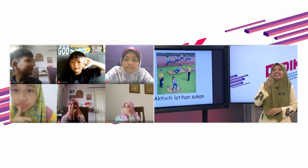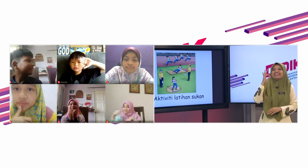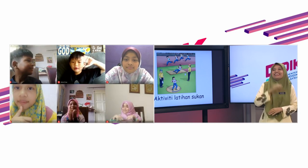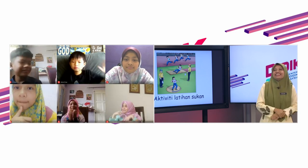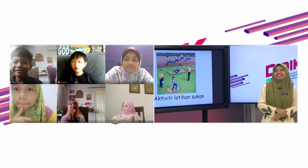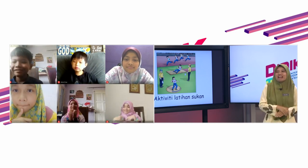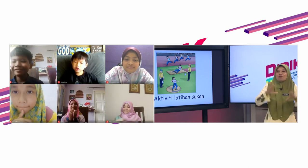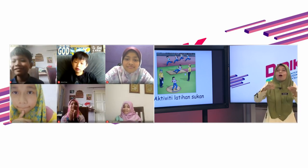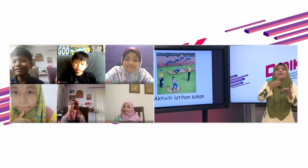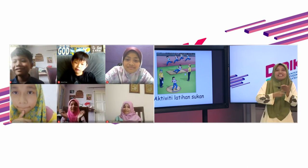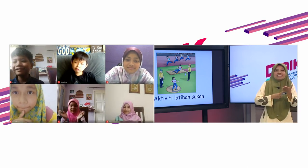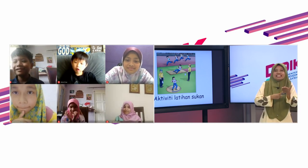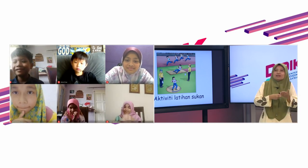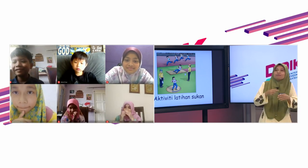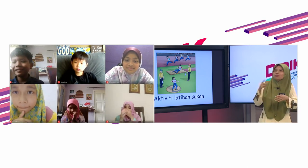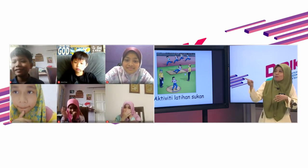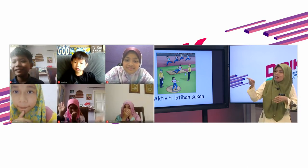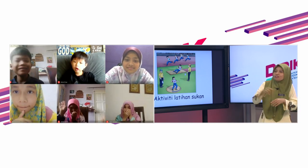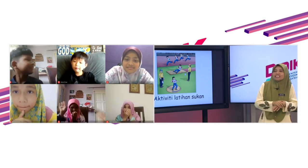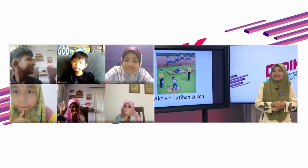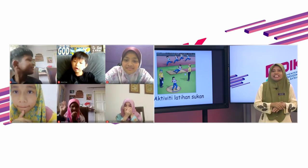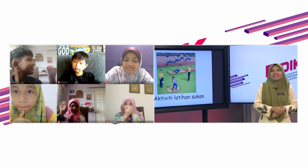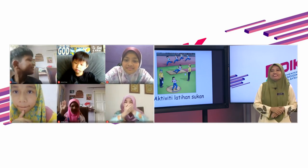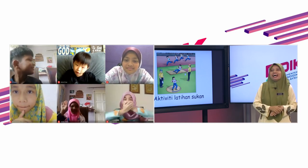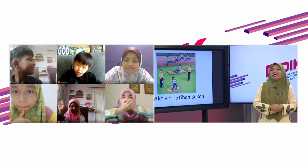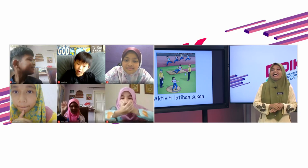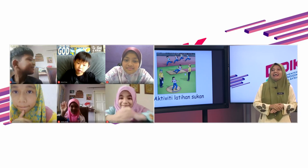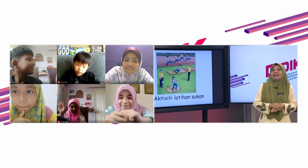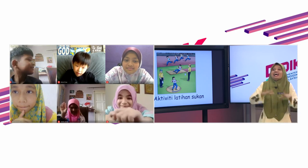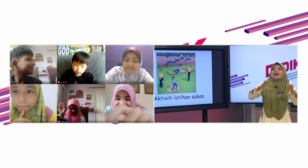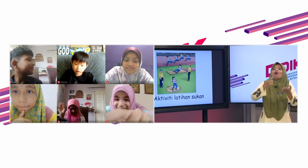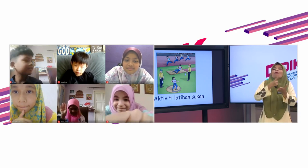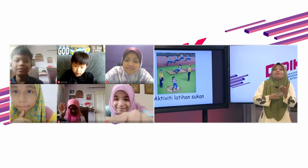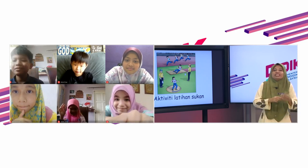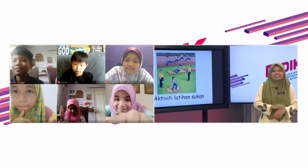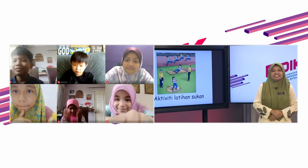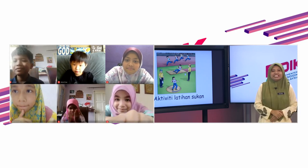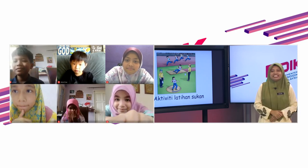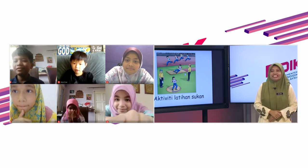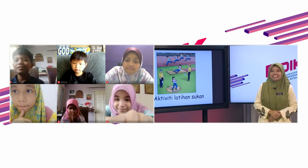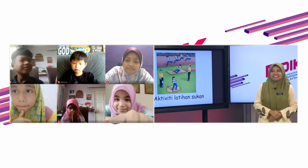Fariza. Fariza yang mana? Yang duduk ping tu, yang tengah-tengah tu. Dia dengar. Buat apa?